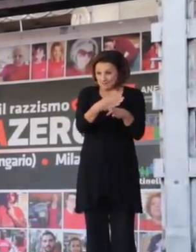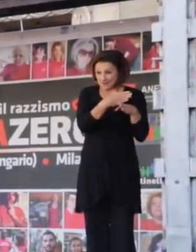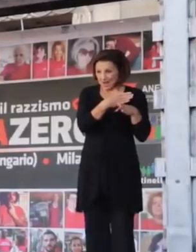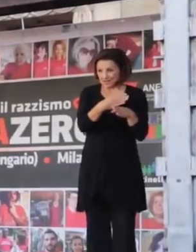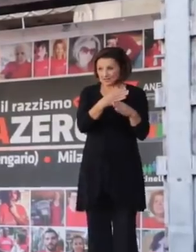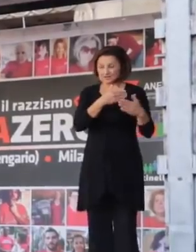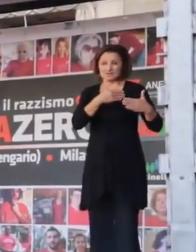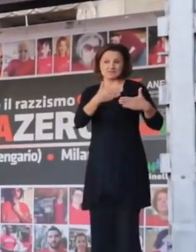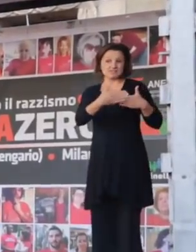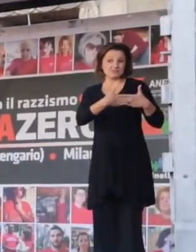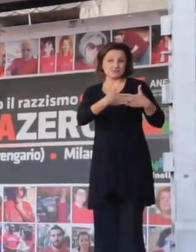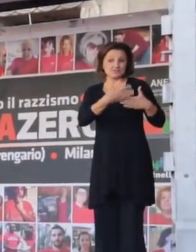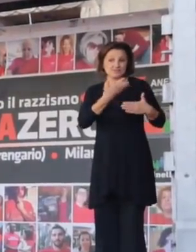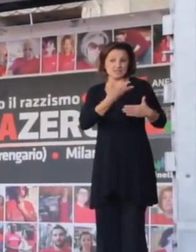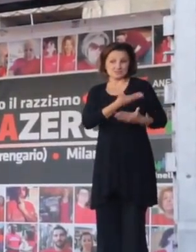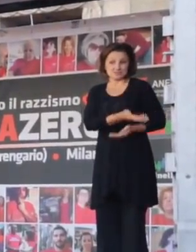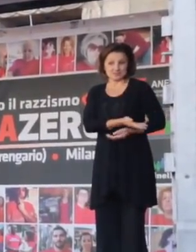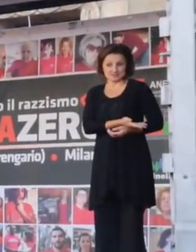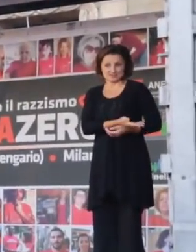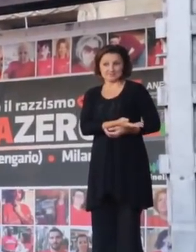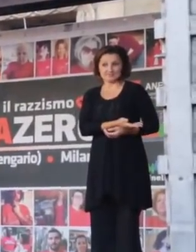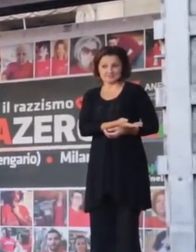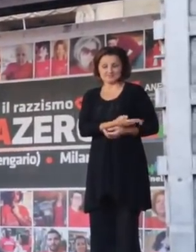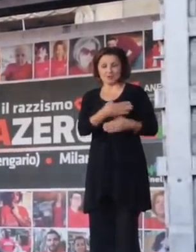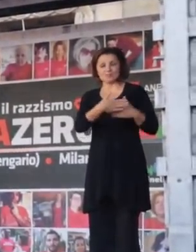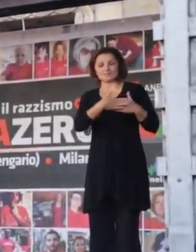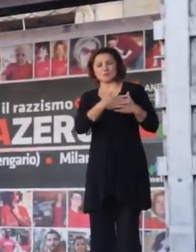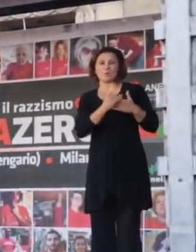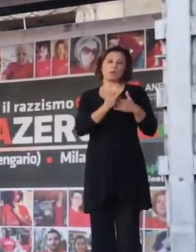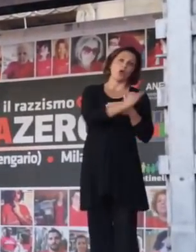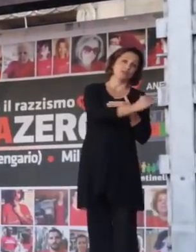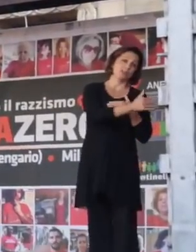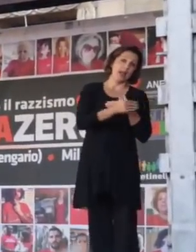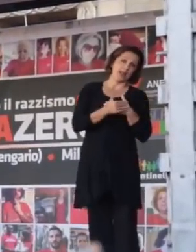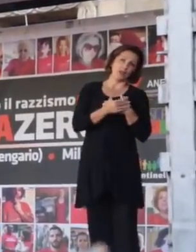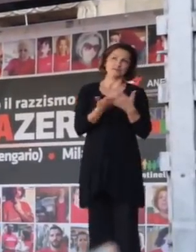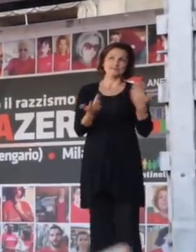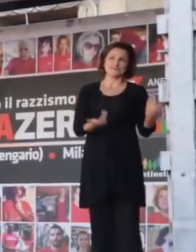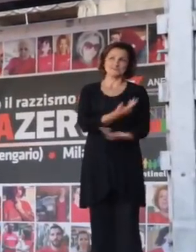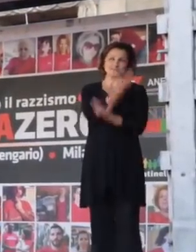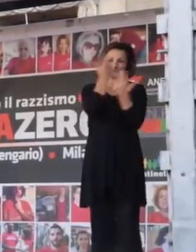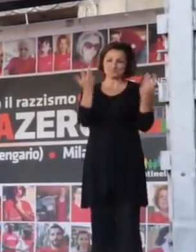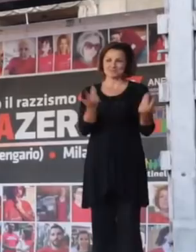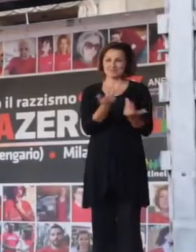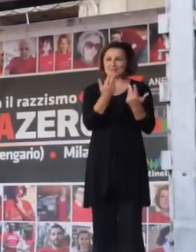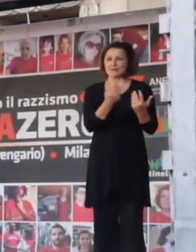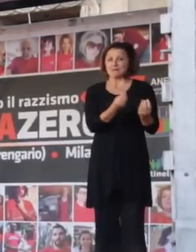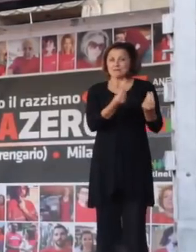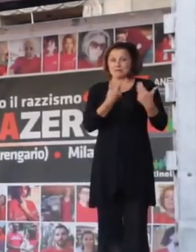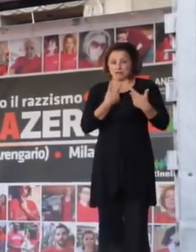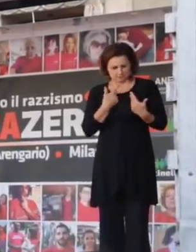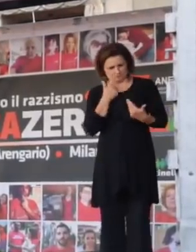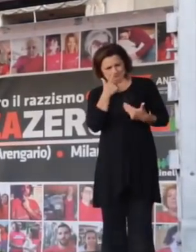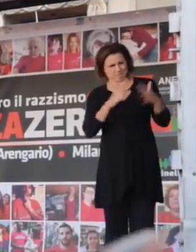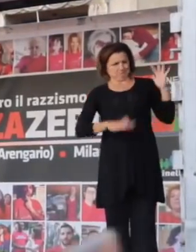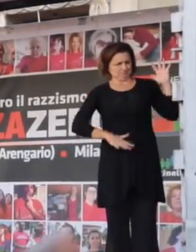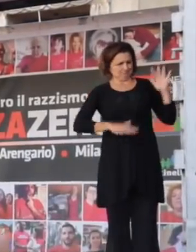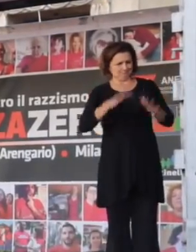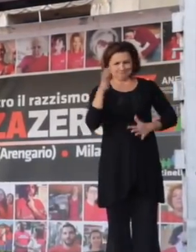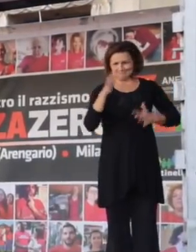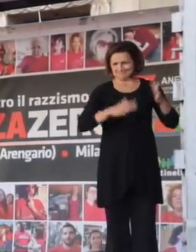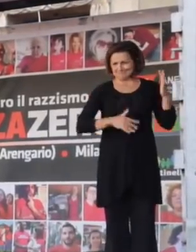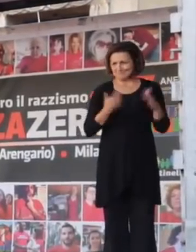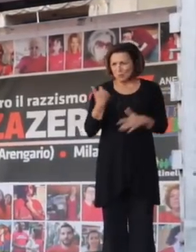volte, appunto, quella che sentiamo più vicina o meno lontana, che ci ha anche un po' disorientato negli ultimi